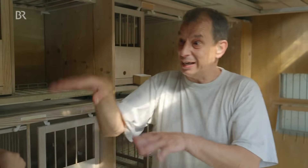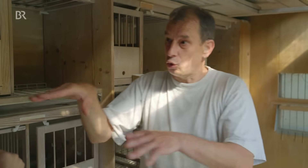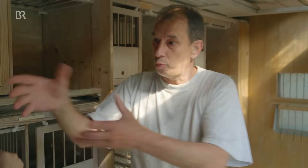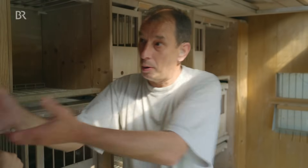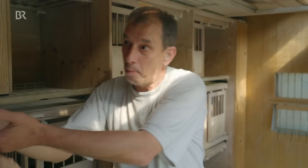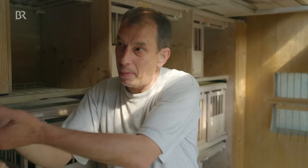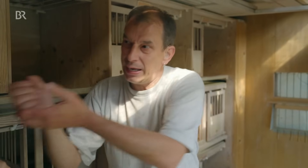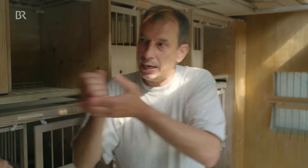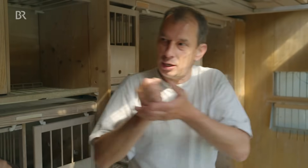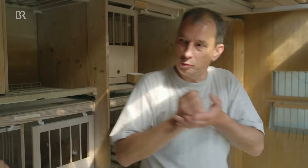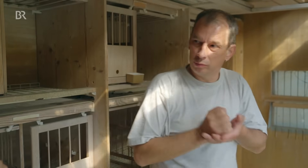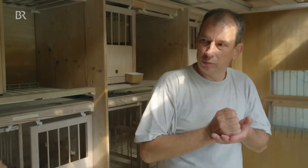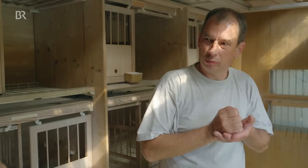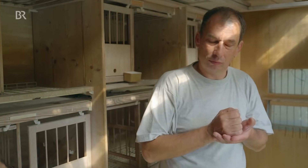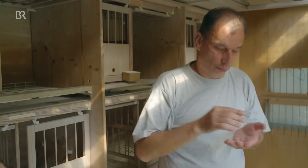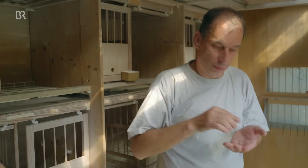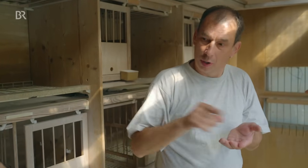könnte ich dir den Brief mitgeben und sie würde nach Berlin fliegen.